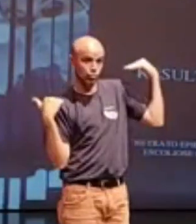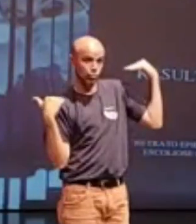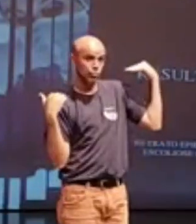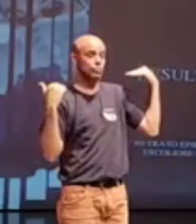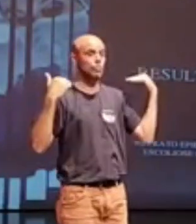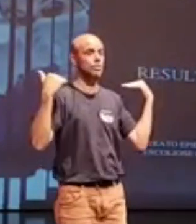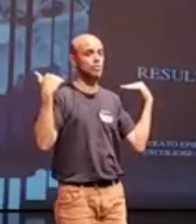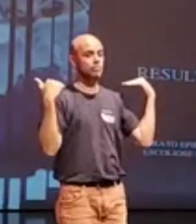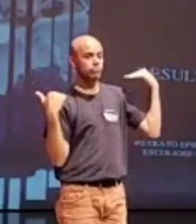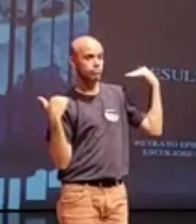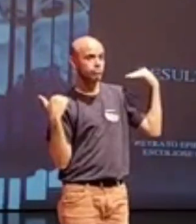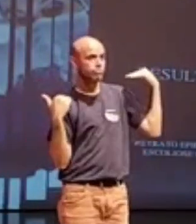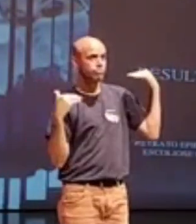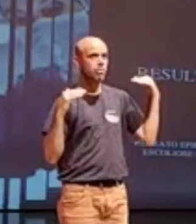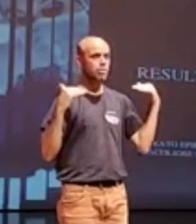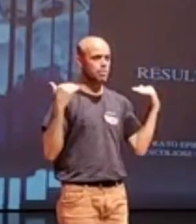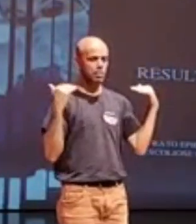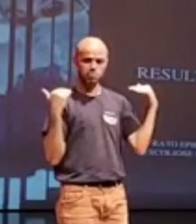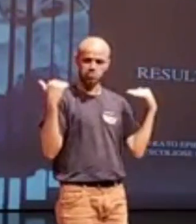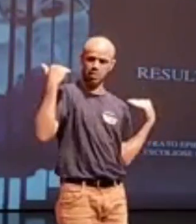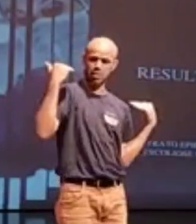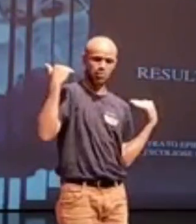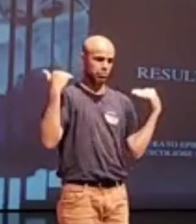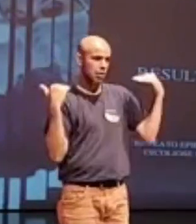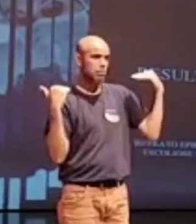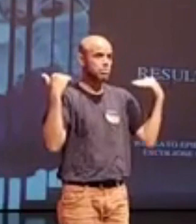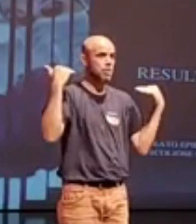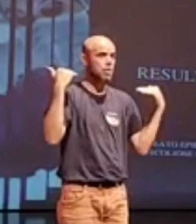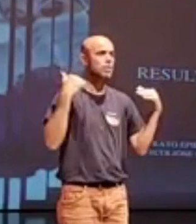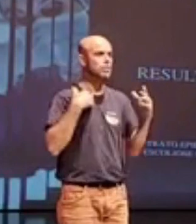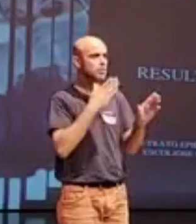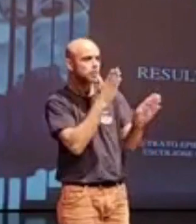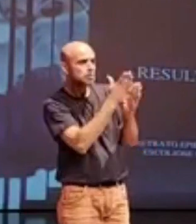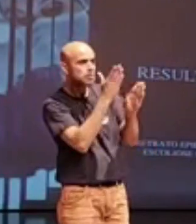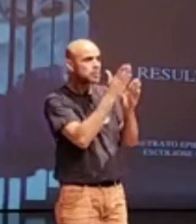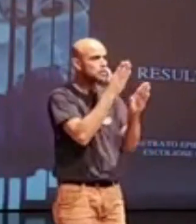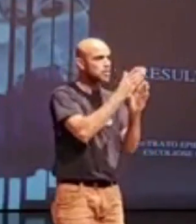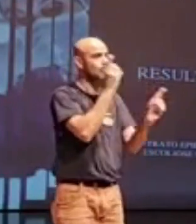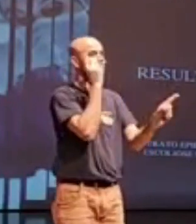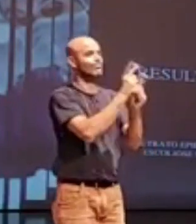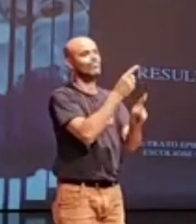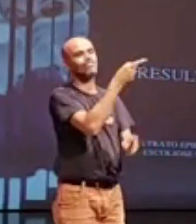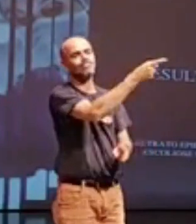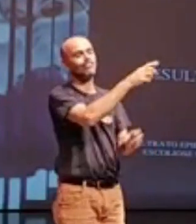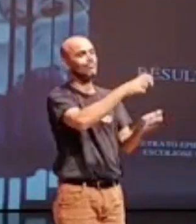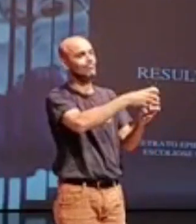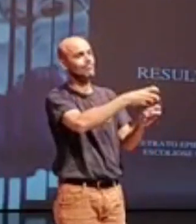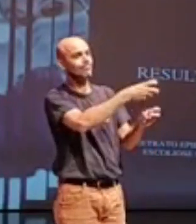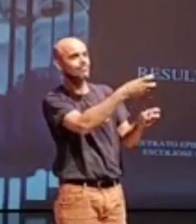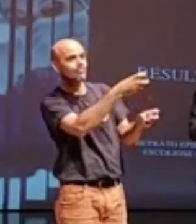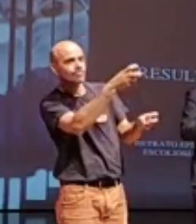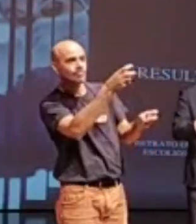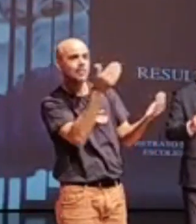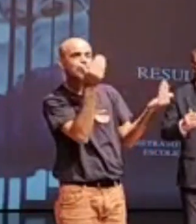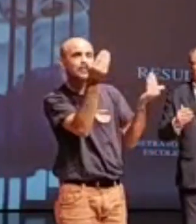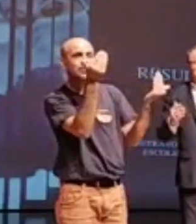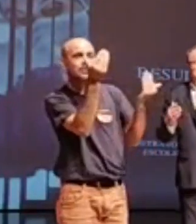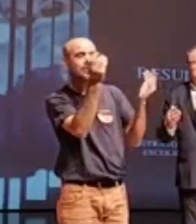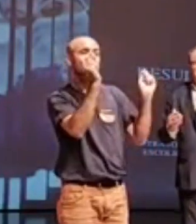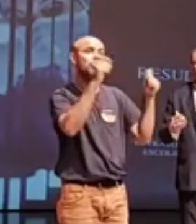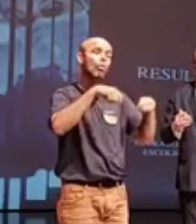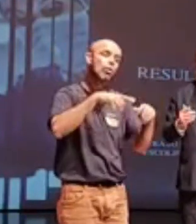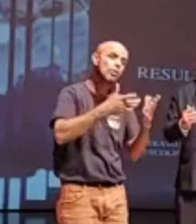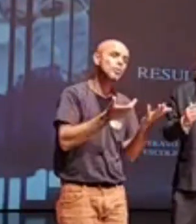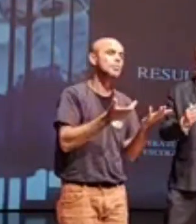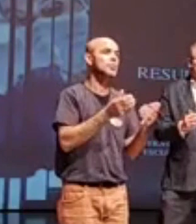direito maior do que desnivelado em relação ao ombro contralateral, é uma suspeita. Se